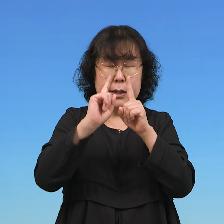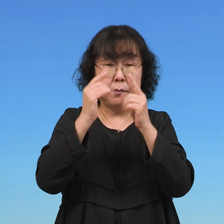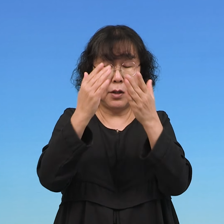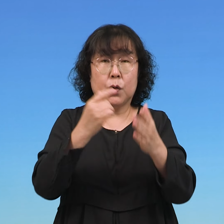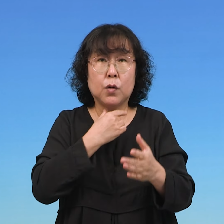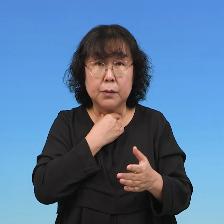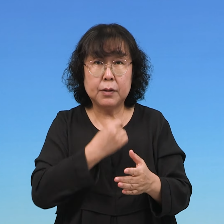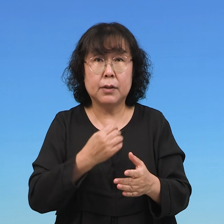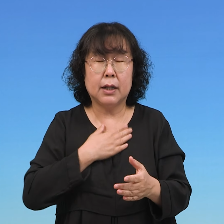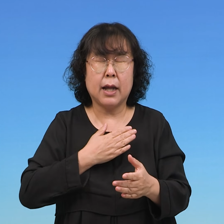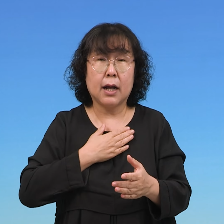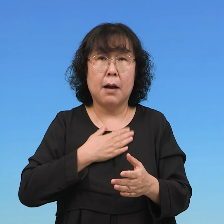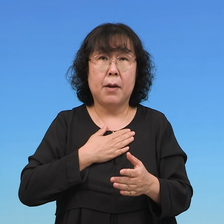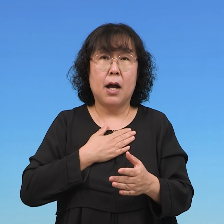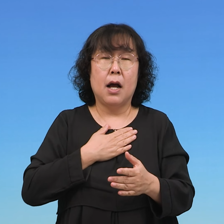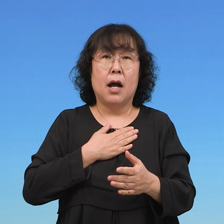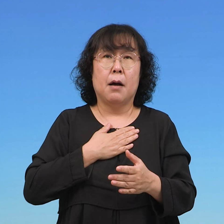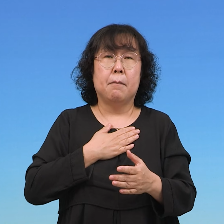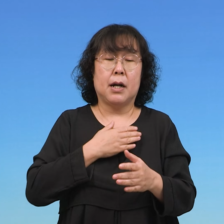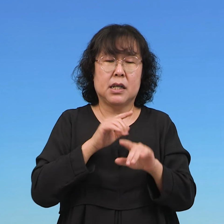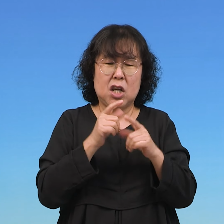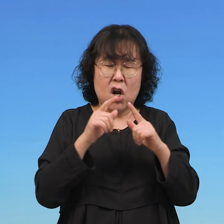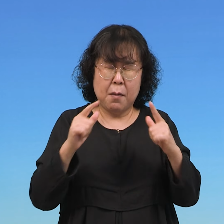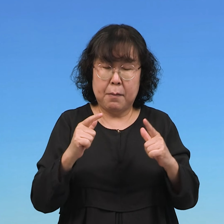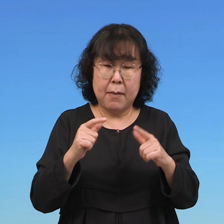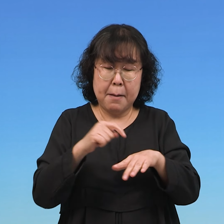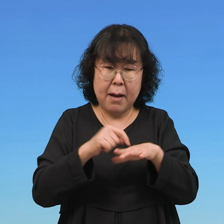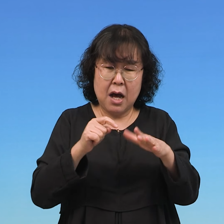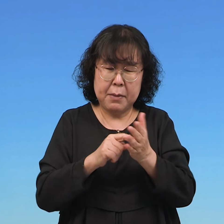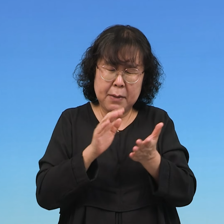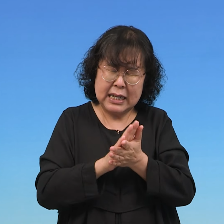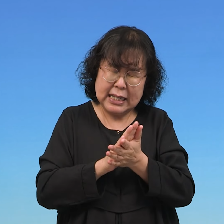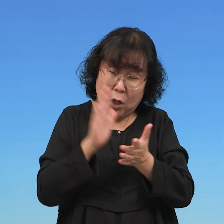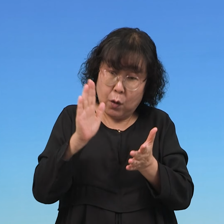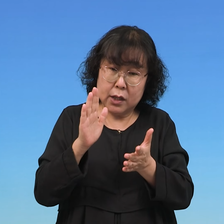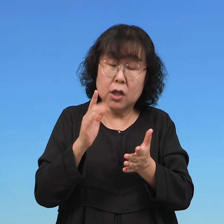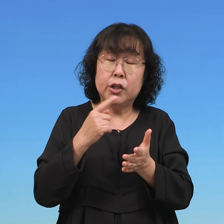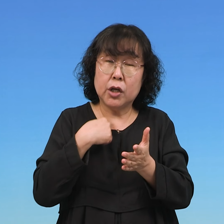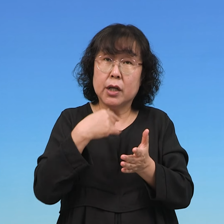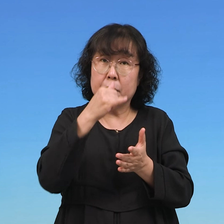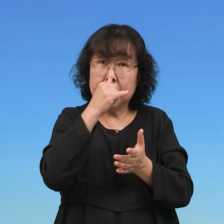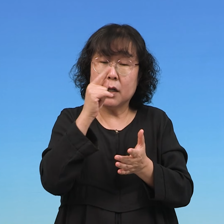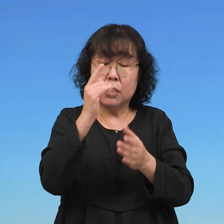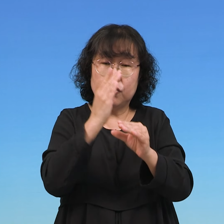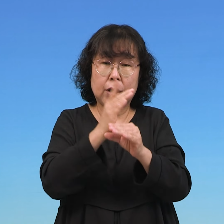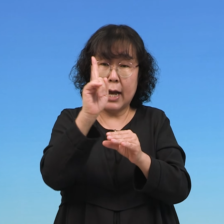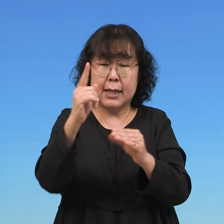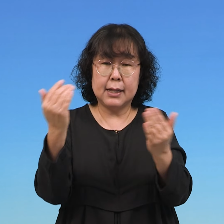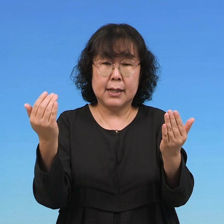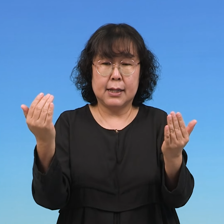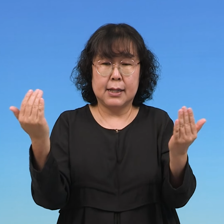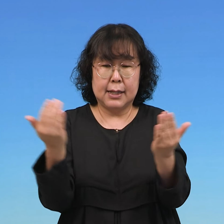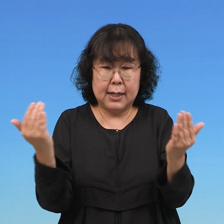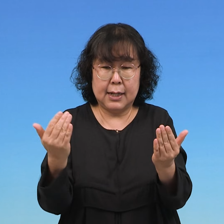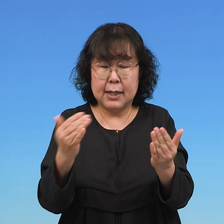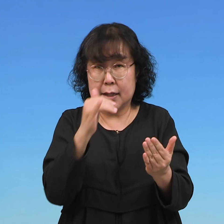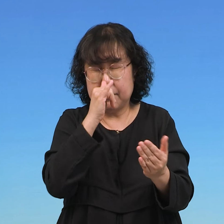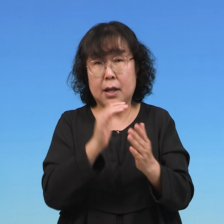말씀을 준비하면서 막 여러 번 가슴이 뜨거웠다고 제가 말씀드렸잖아요. 그 중에 한